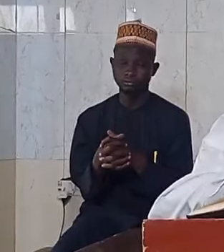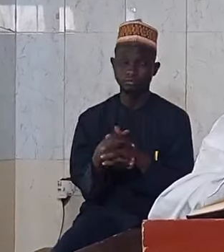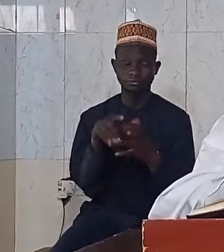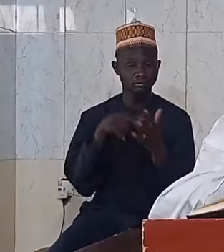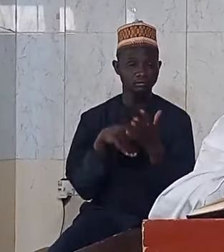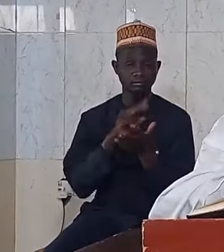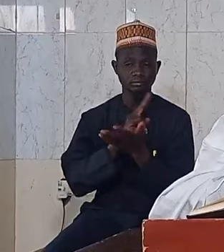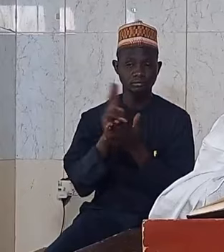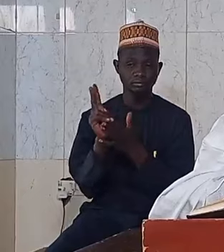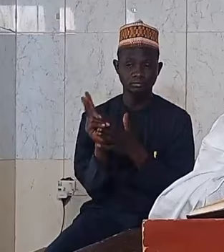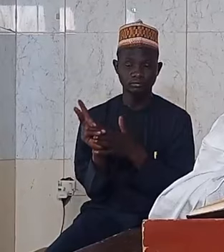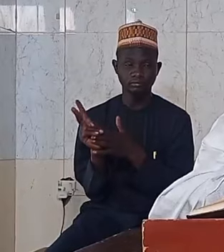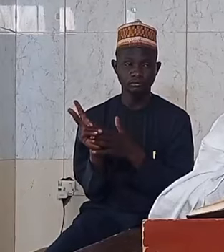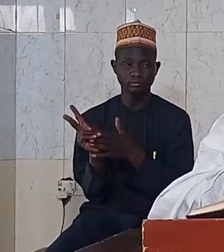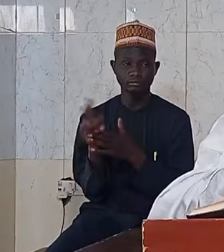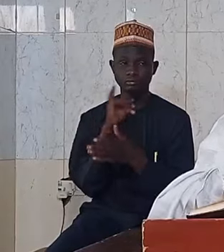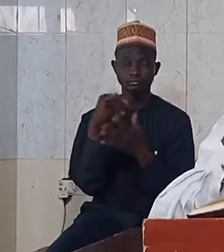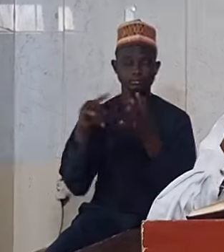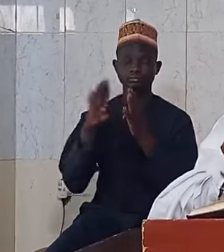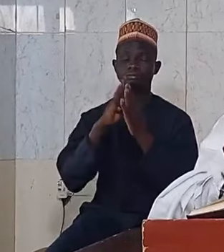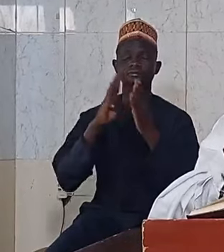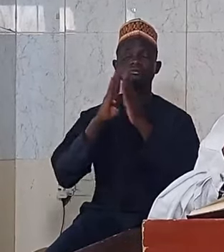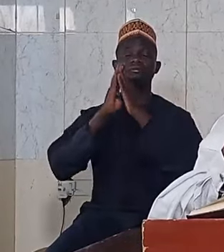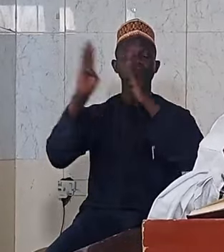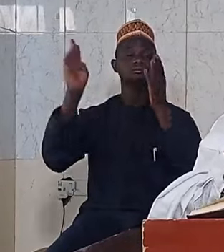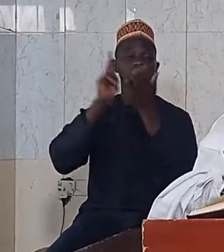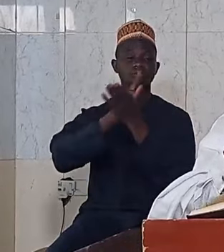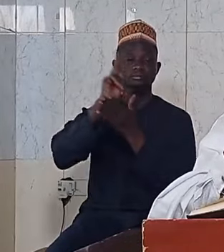aya tana cikin manyan ayoyi da